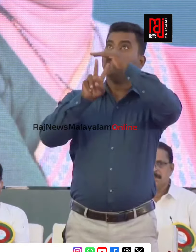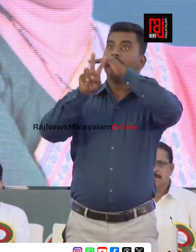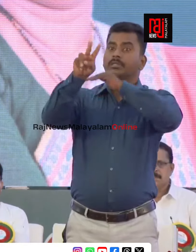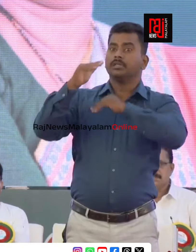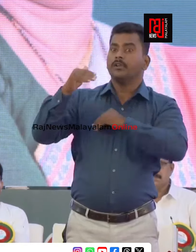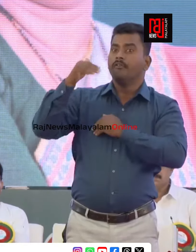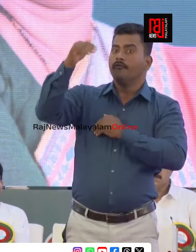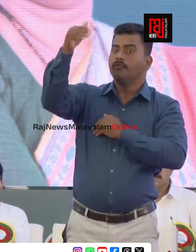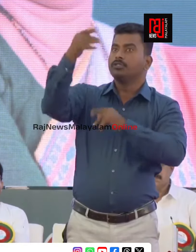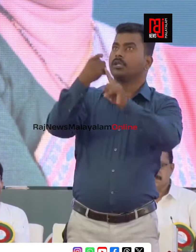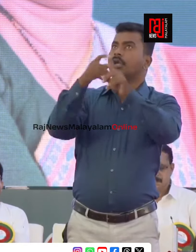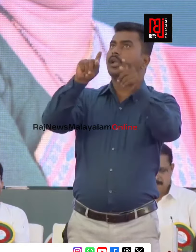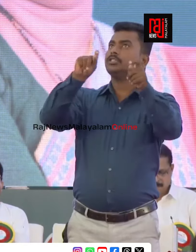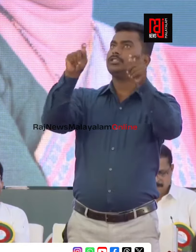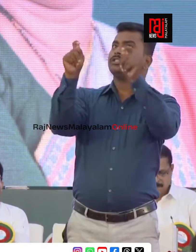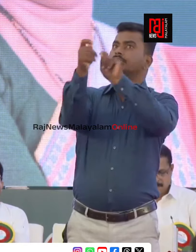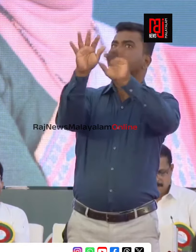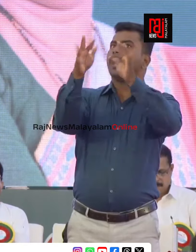പ്രധാനപ്പെട്ട ഒന്ന്